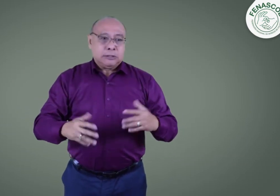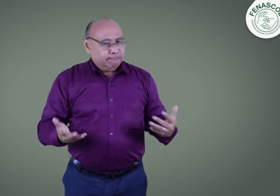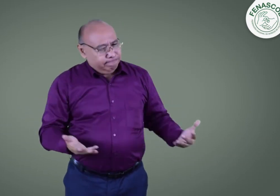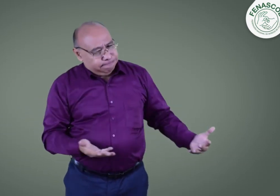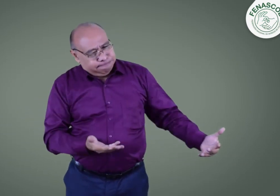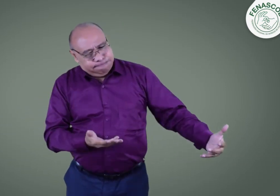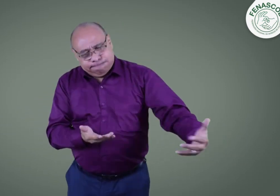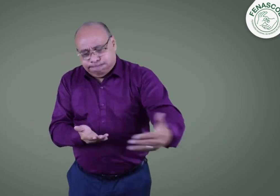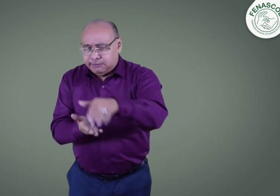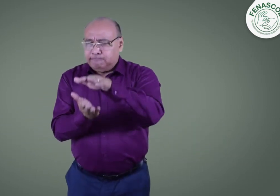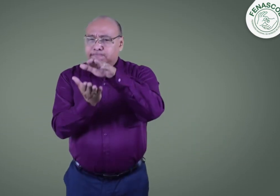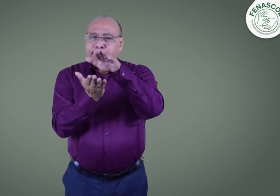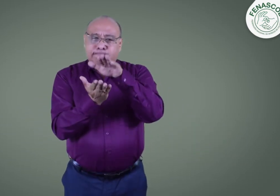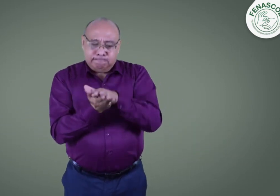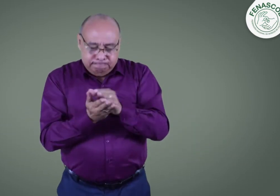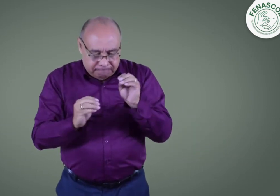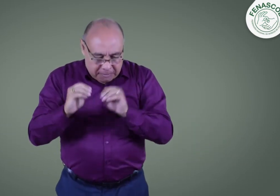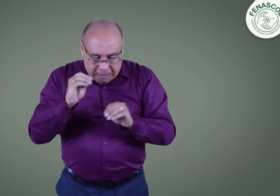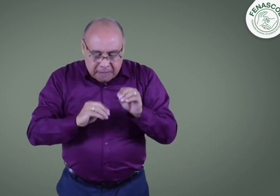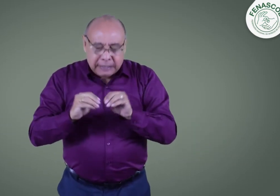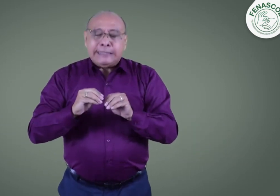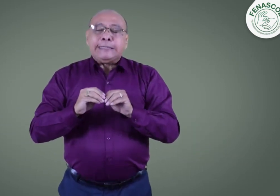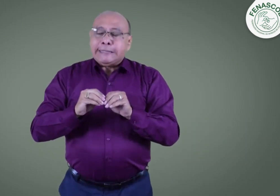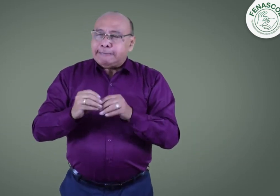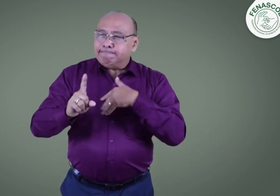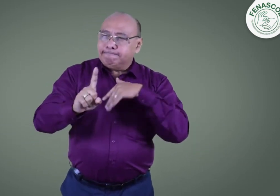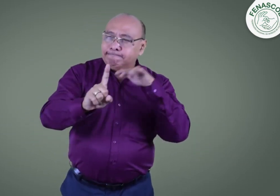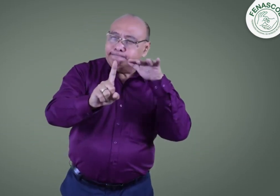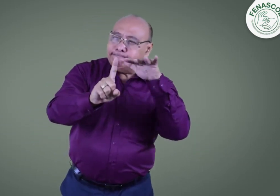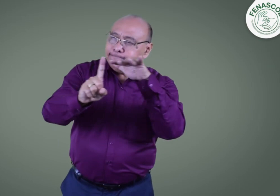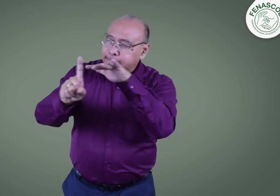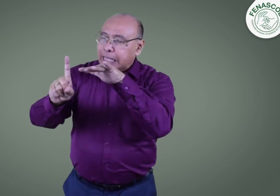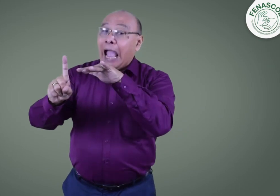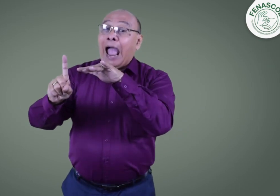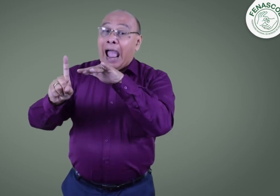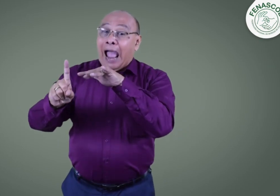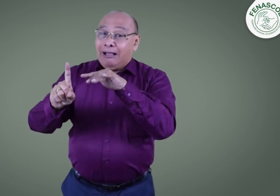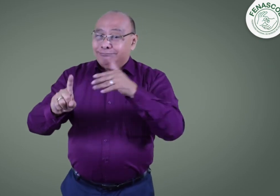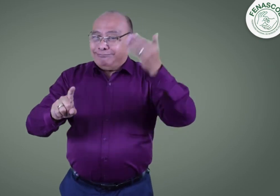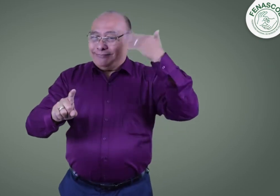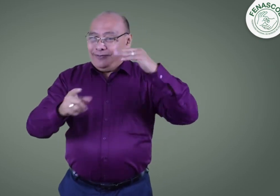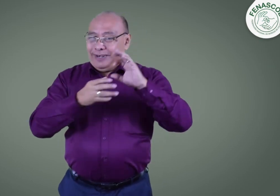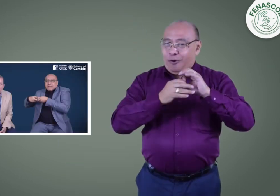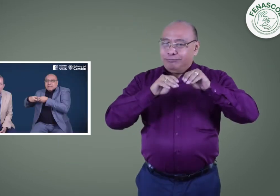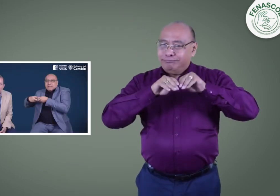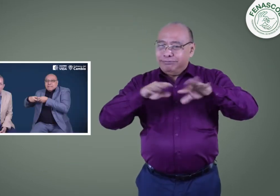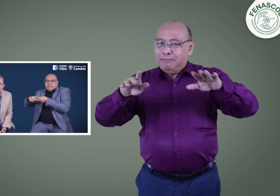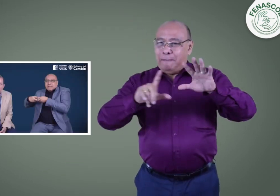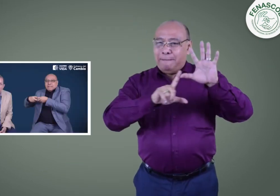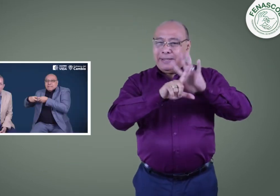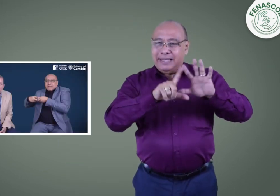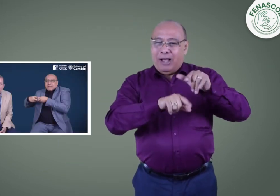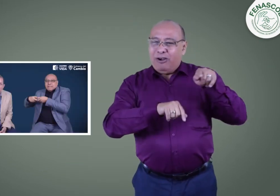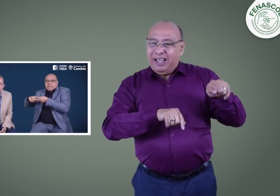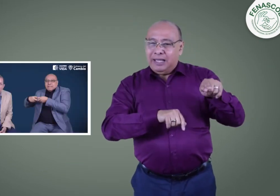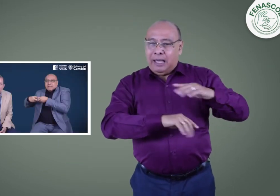y ha apoyado nuestra incidencia. Anteriormente, publicamos un video con el embajador de Colombia para Bélgica, en donde mostramos la